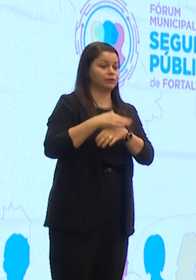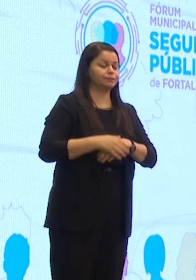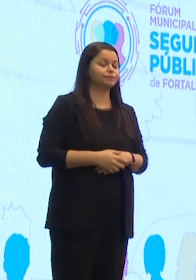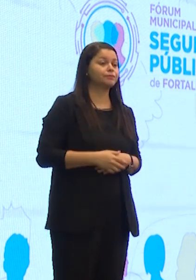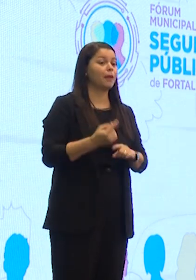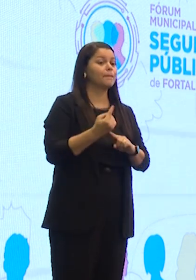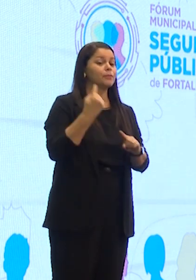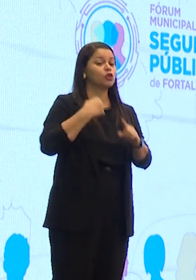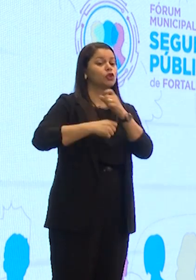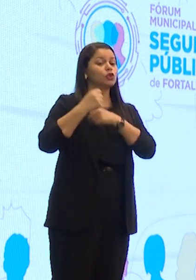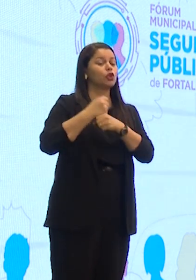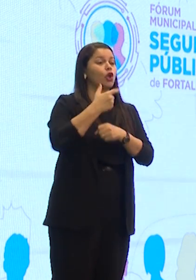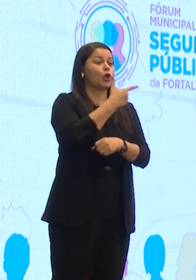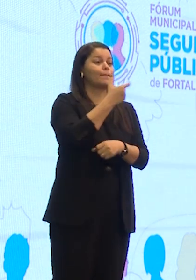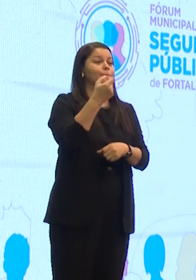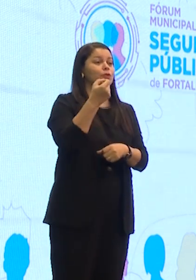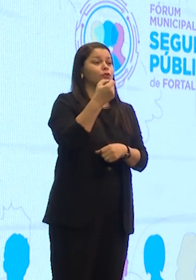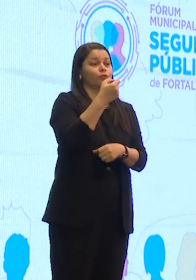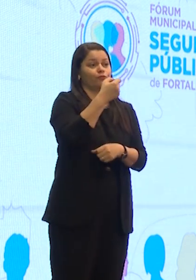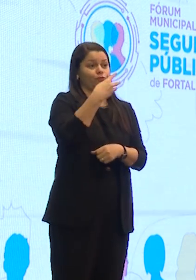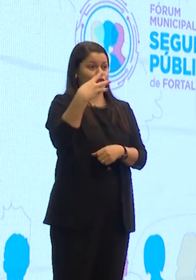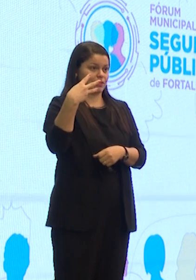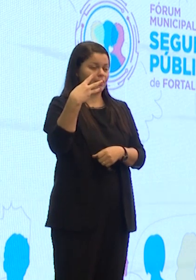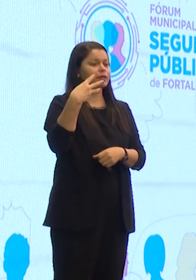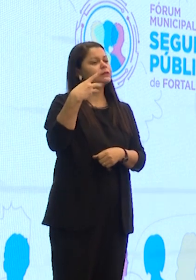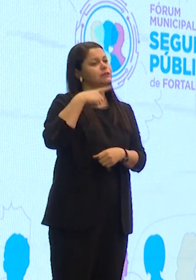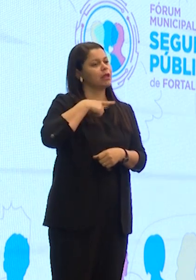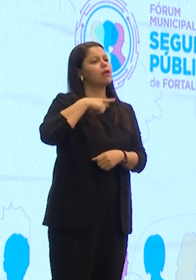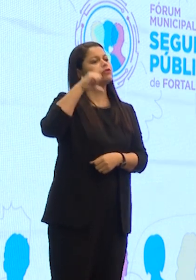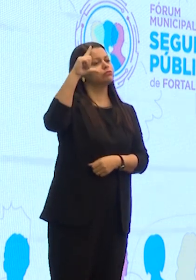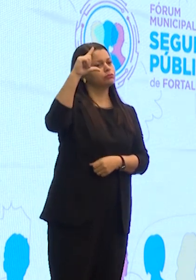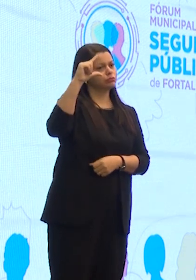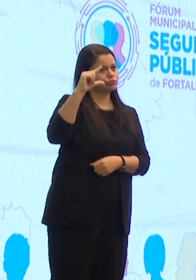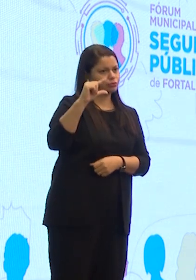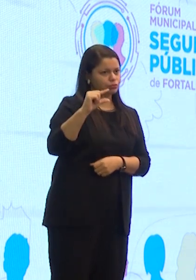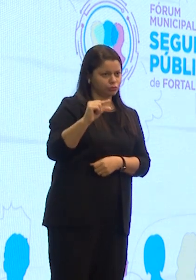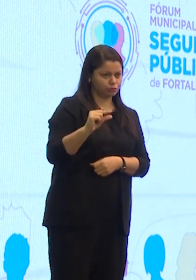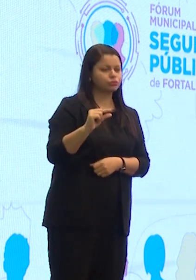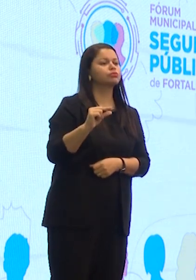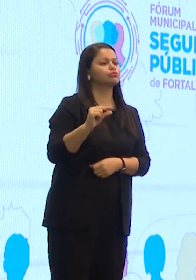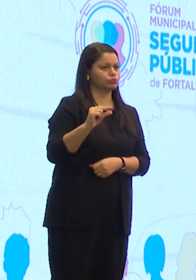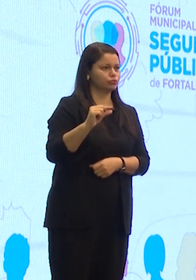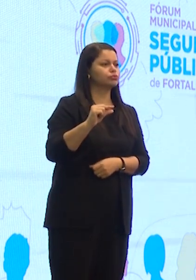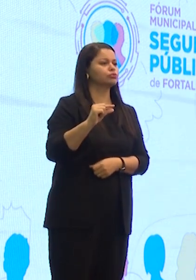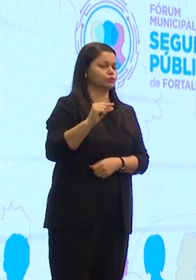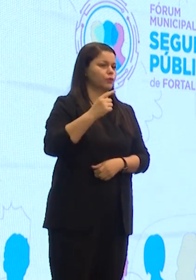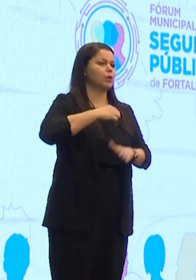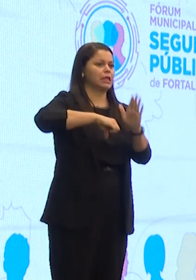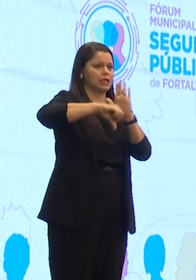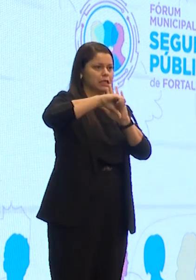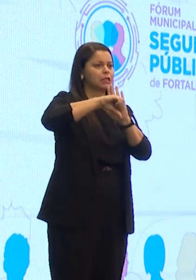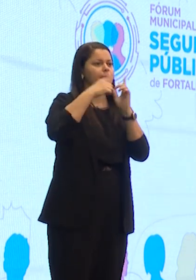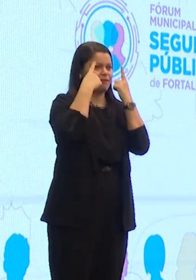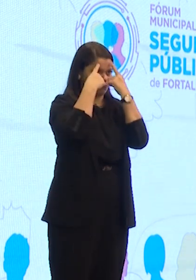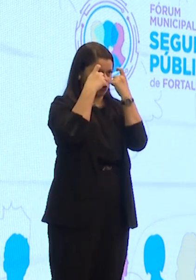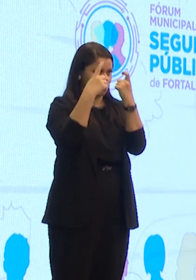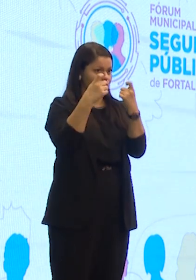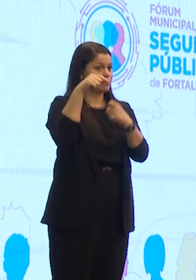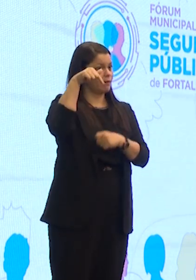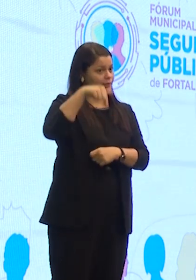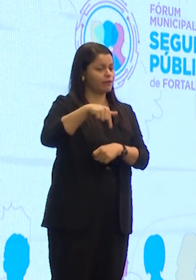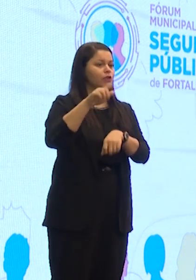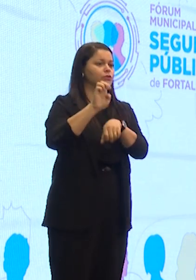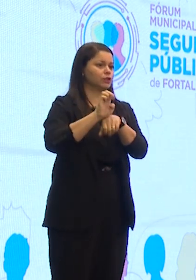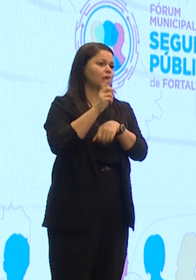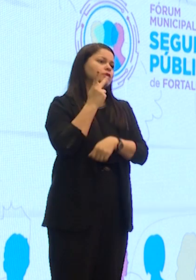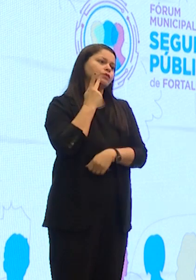2023 uma redução de CVLI, de crime violento letal intencional, tanto no Ceará quanto em Fortaleza.